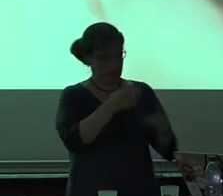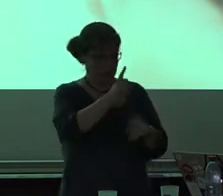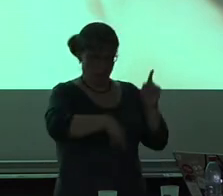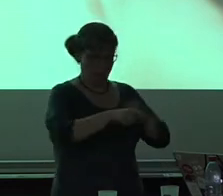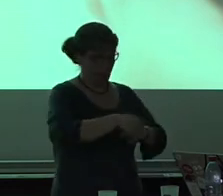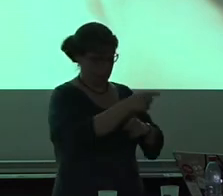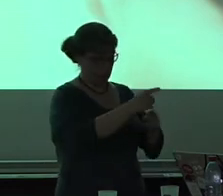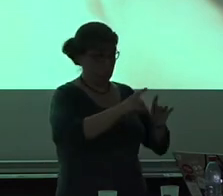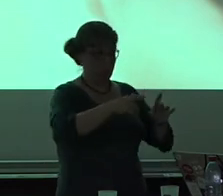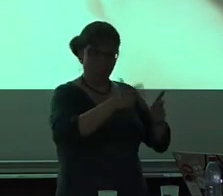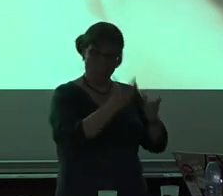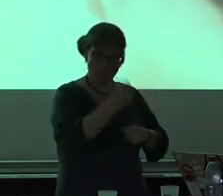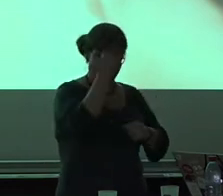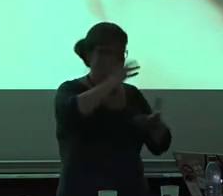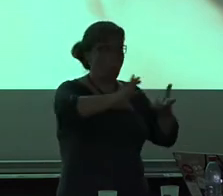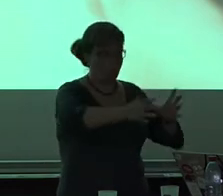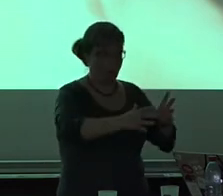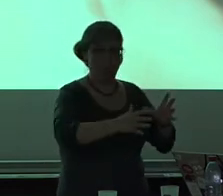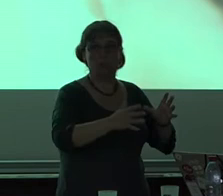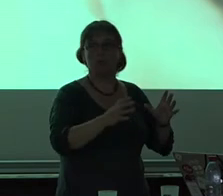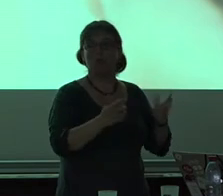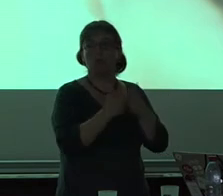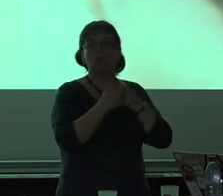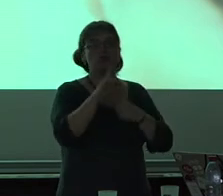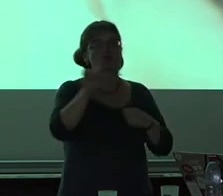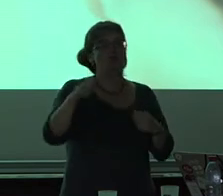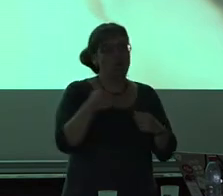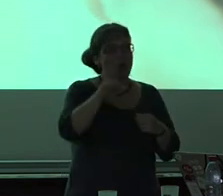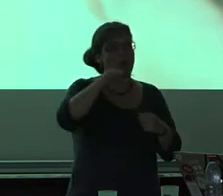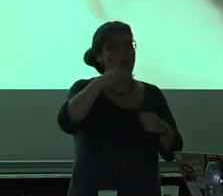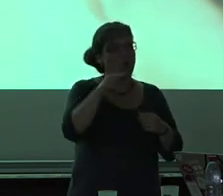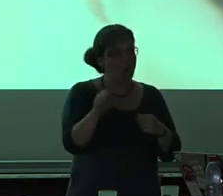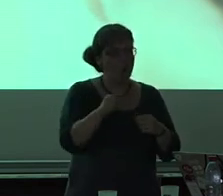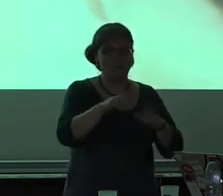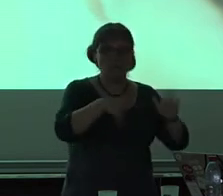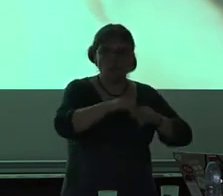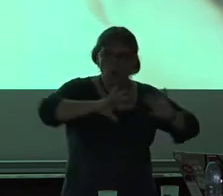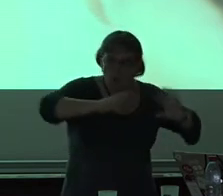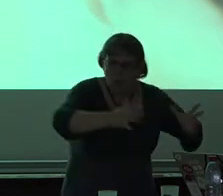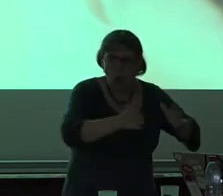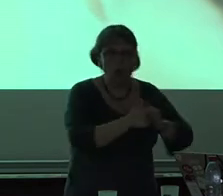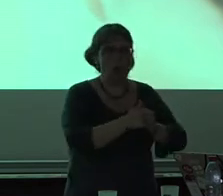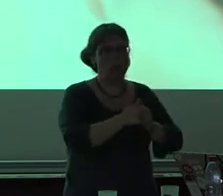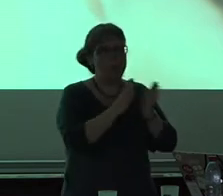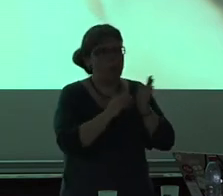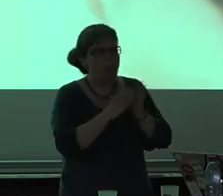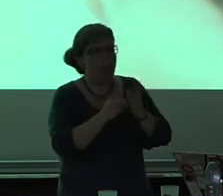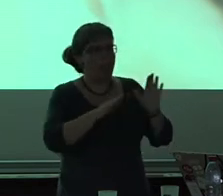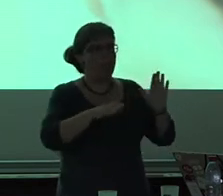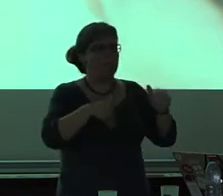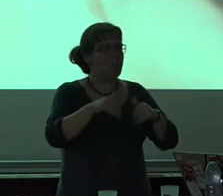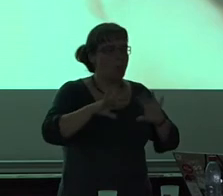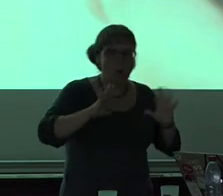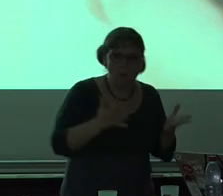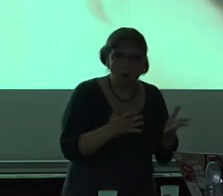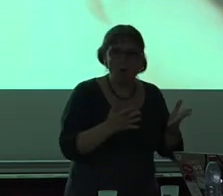intéresse, c'est le comment. Comment fonctionne Django? Comment fonctionne un modèle? Comment fonctionnent les templates? Donc, le